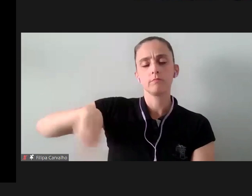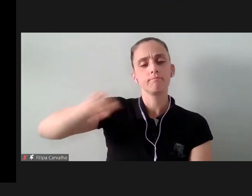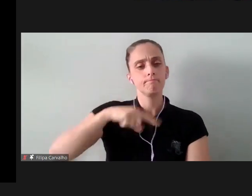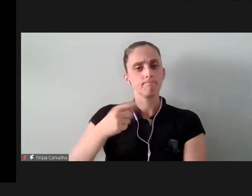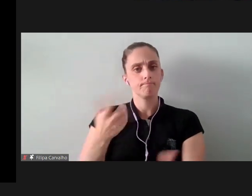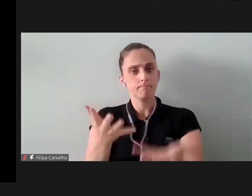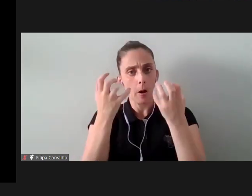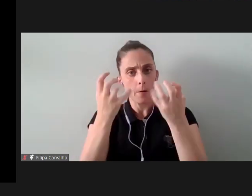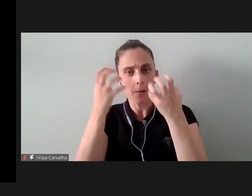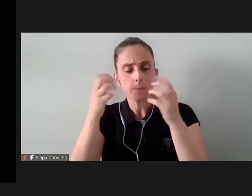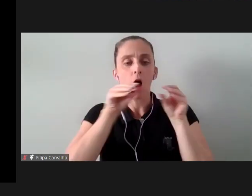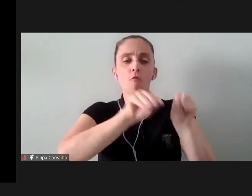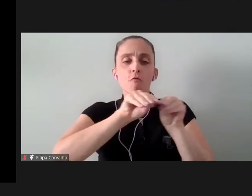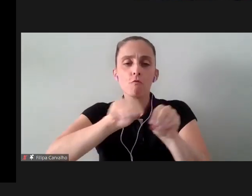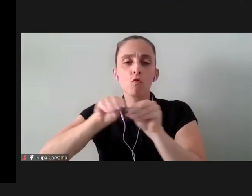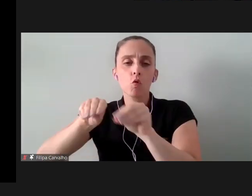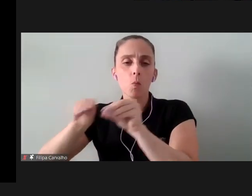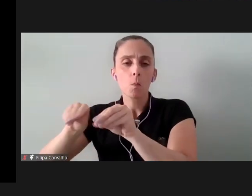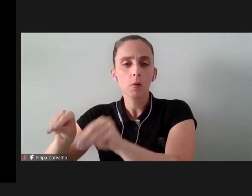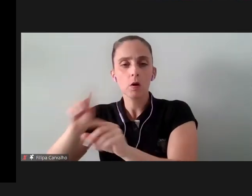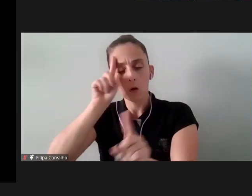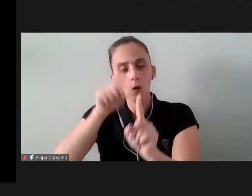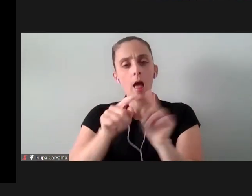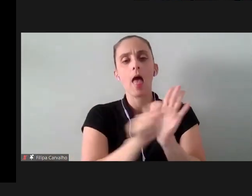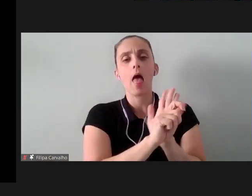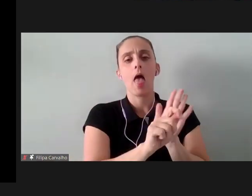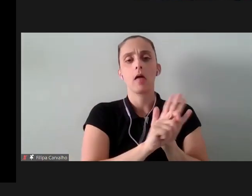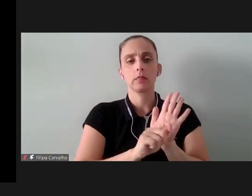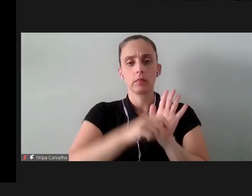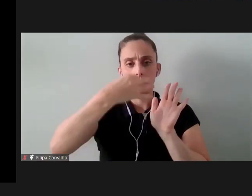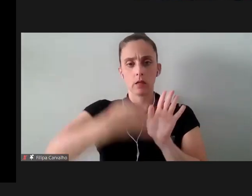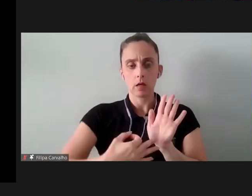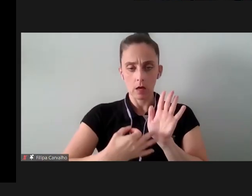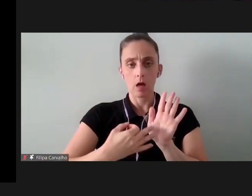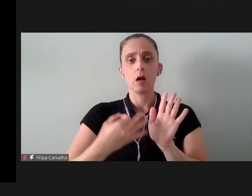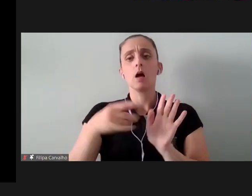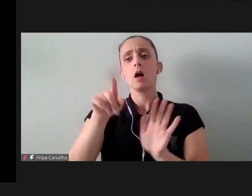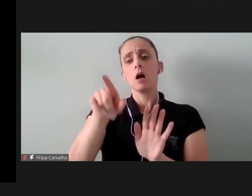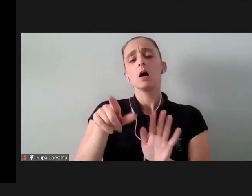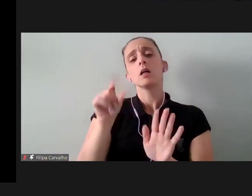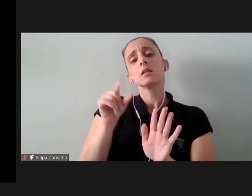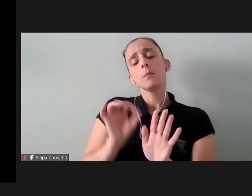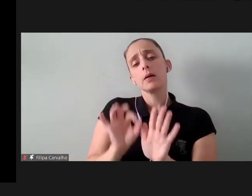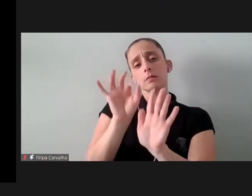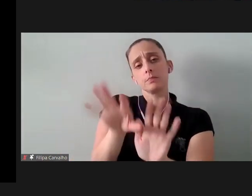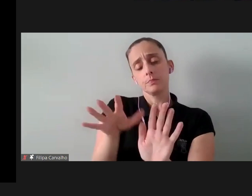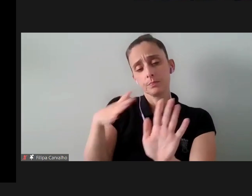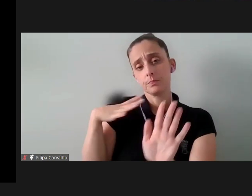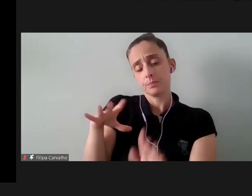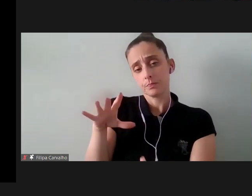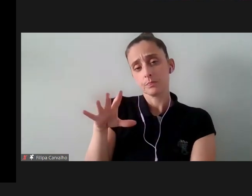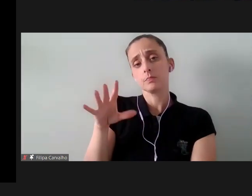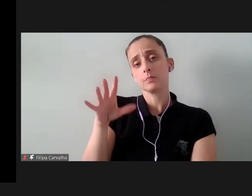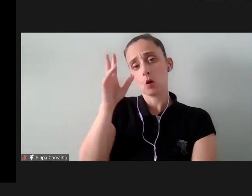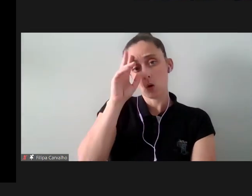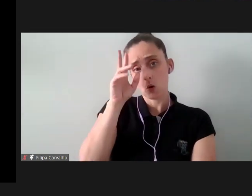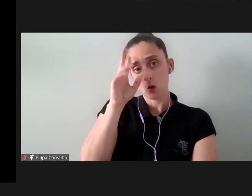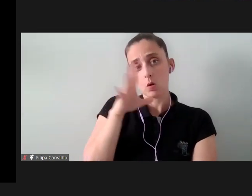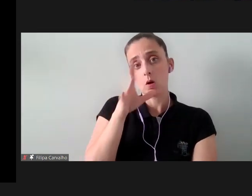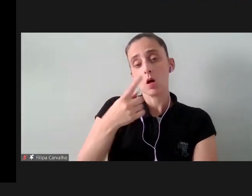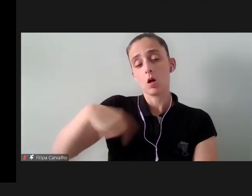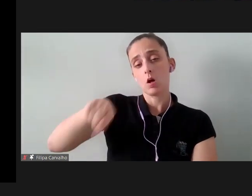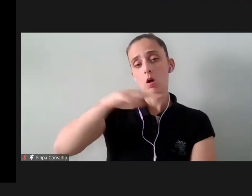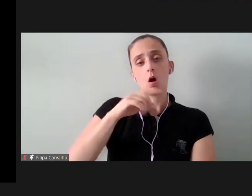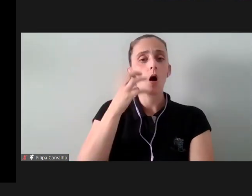nestas formações, sobretudo voltada à ética. Só se me permitir, Susana, já para fechar essa parte, nós temos hoje